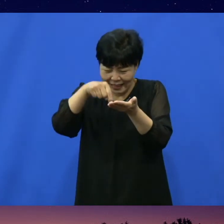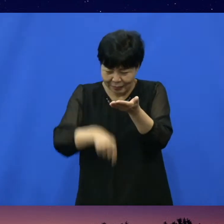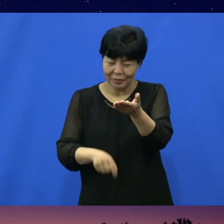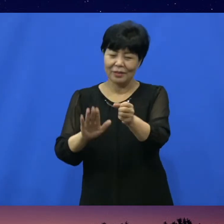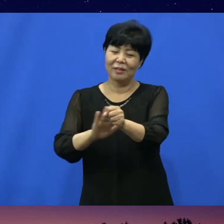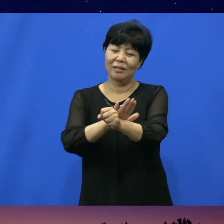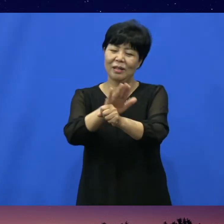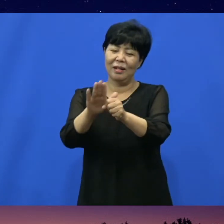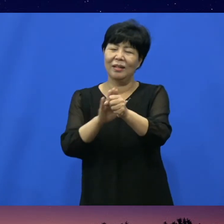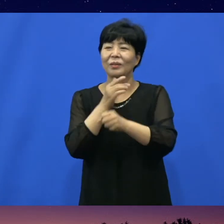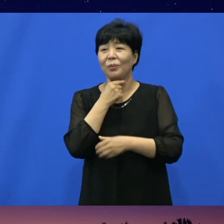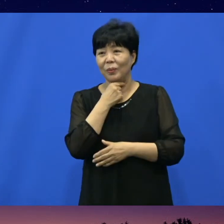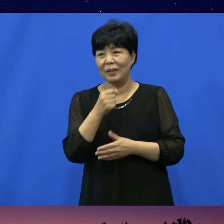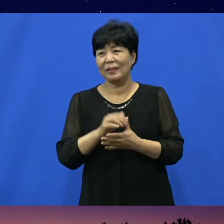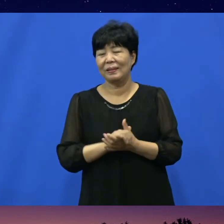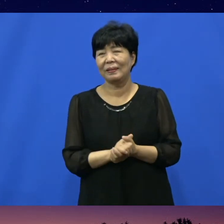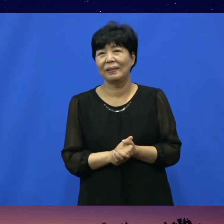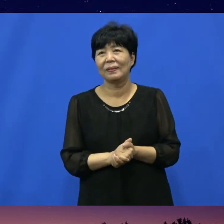거죠.